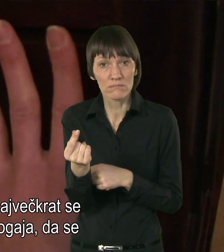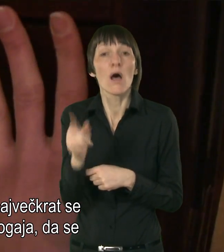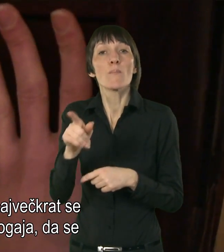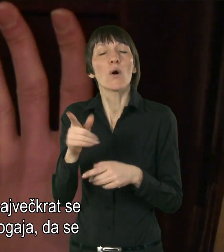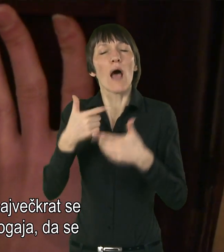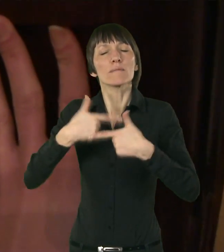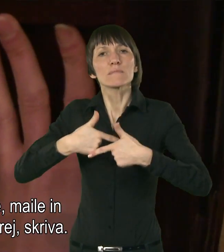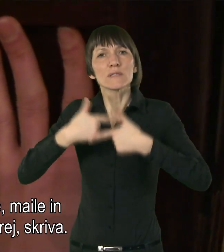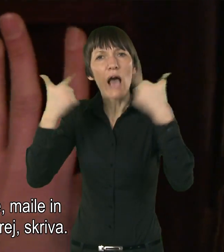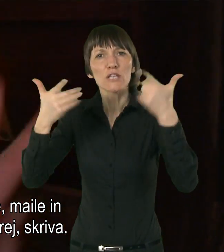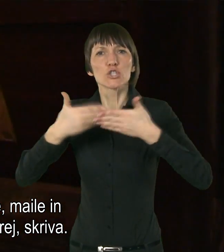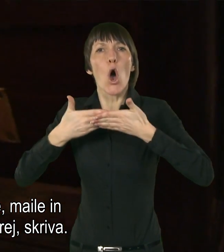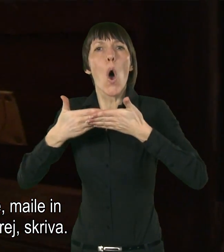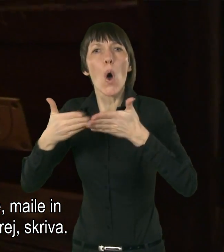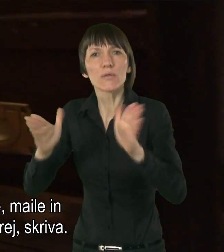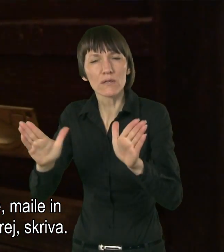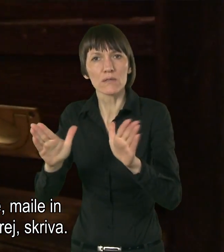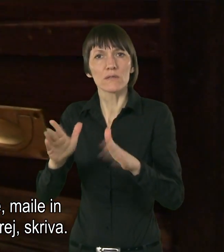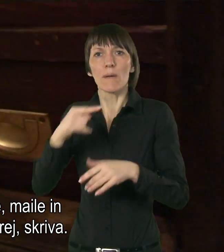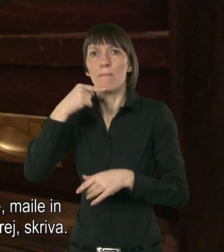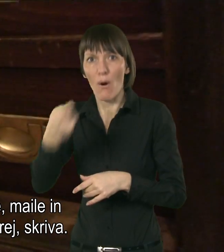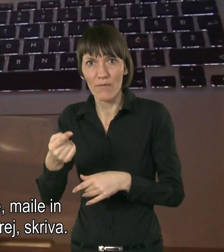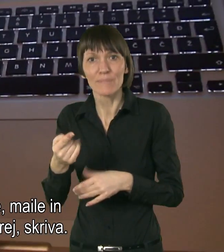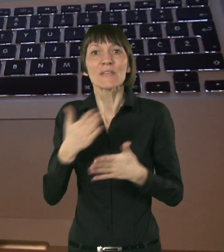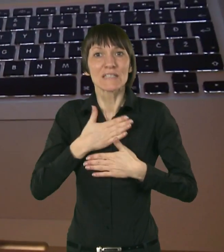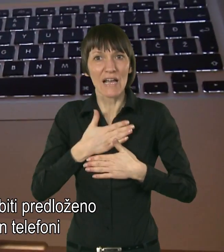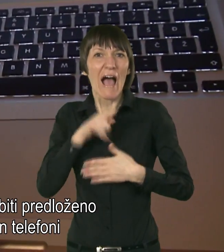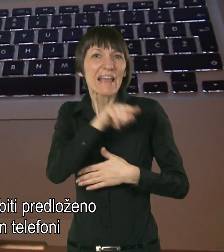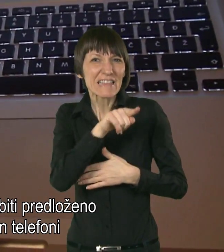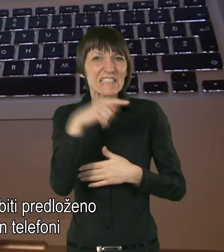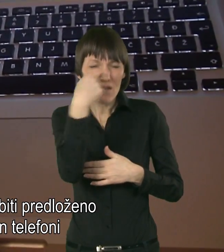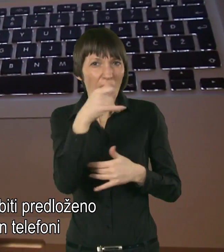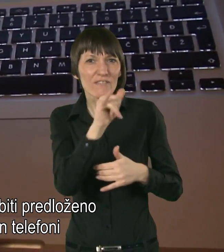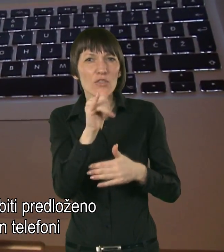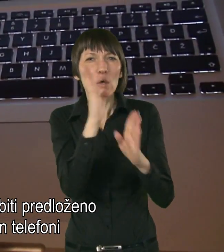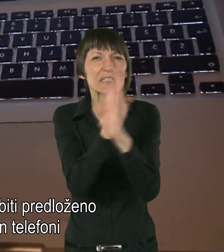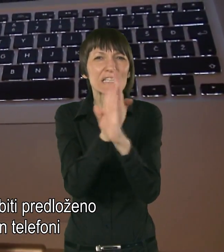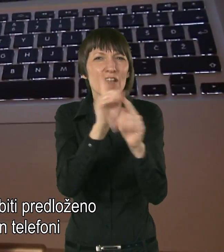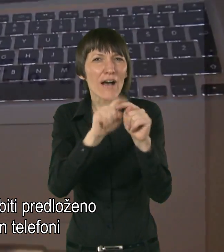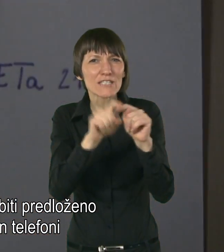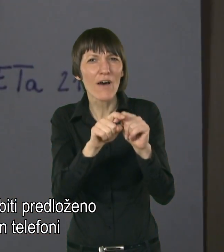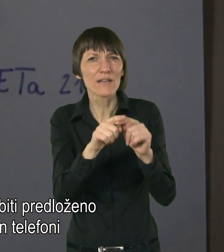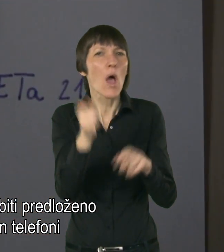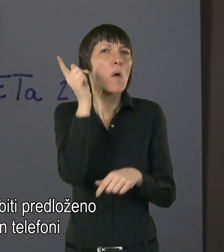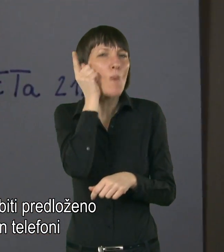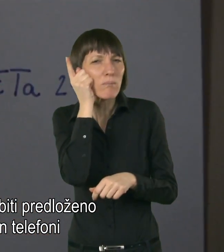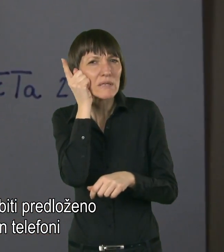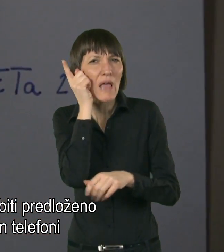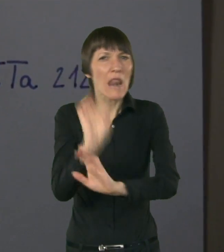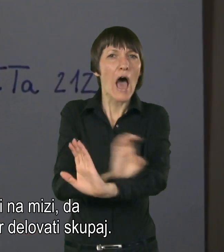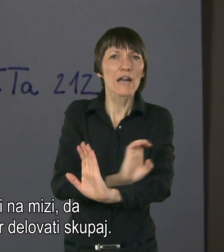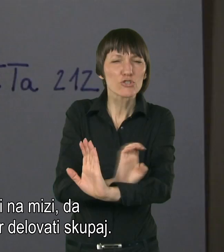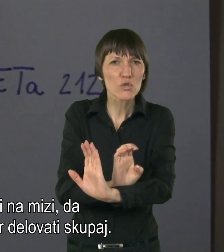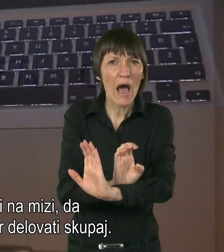aferah dogaja, da se telefone skriva, maile in tako naprej, da je vse to v bistvu položeno z gesli in